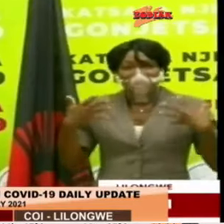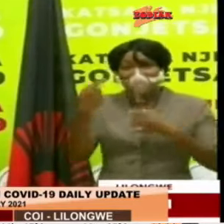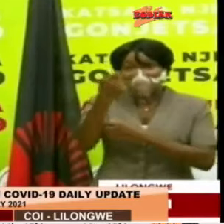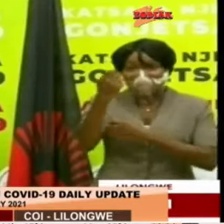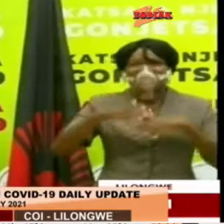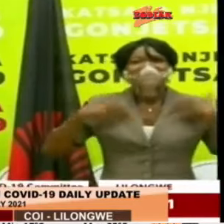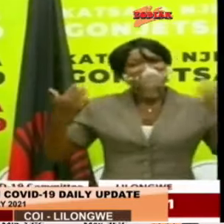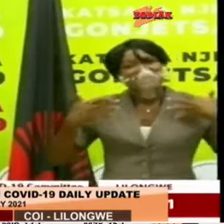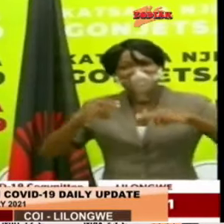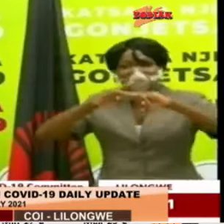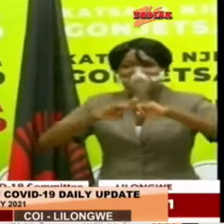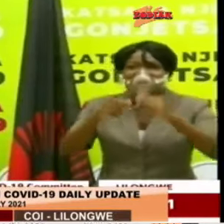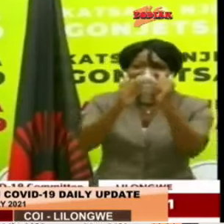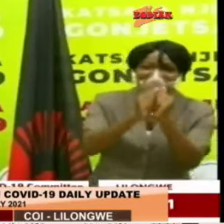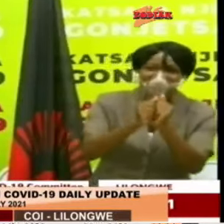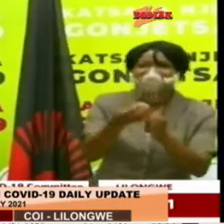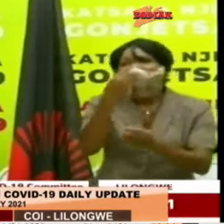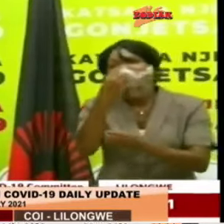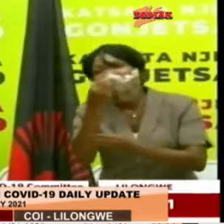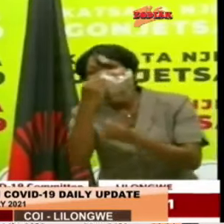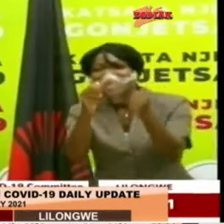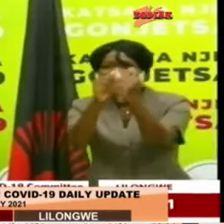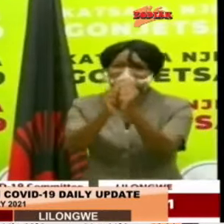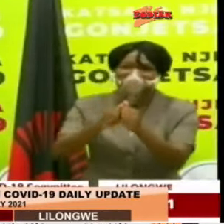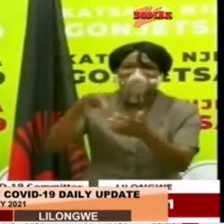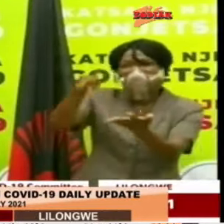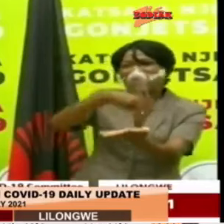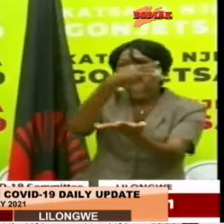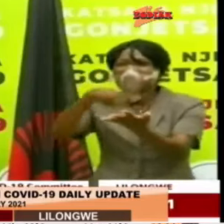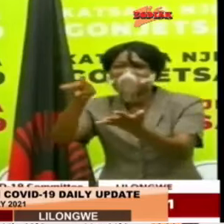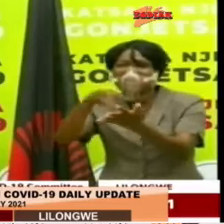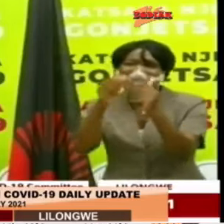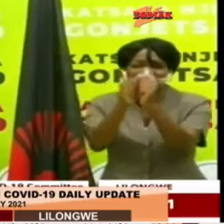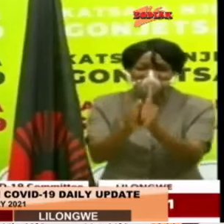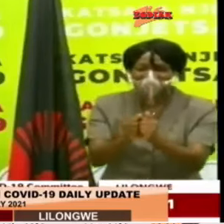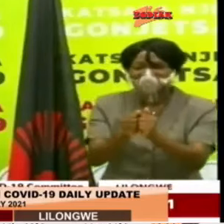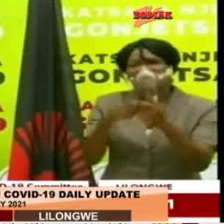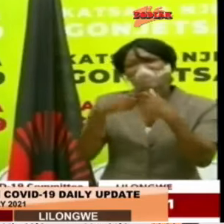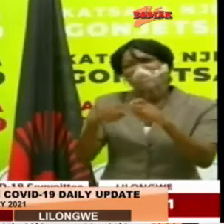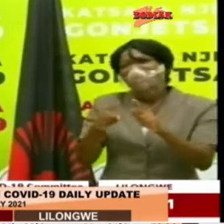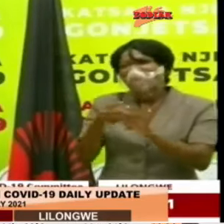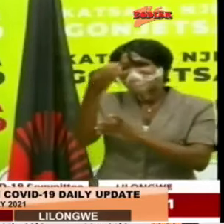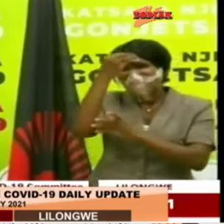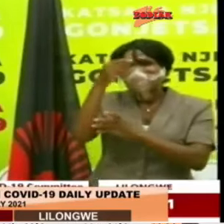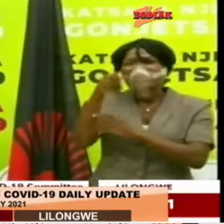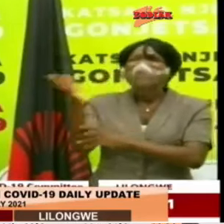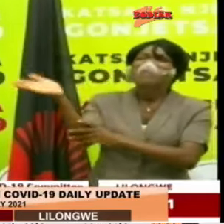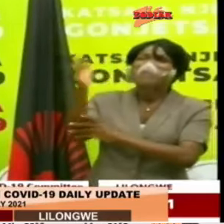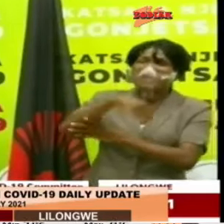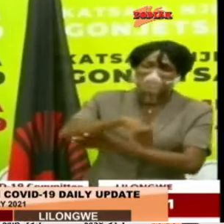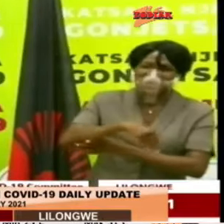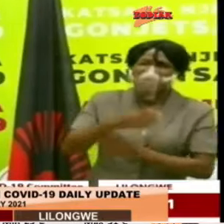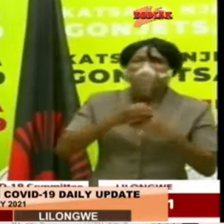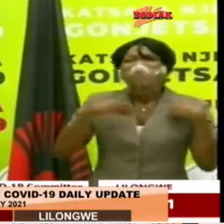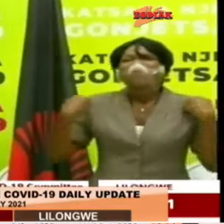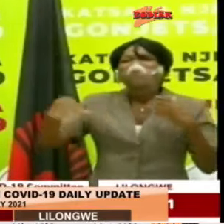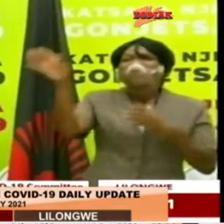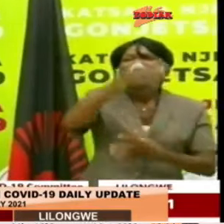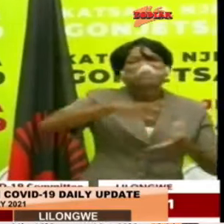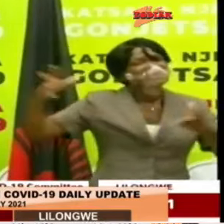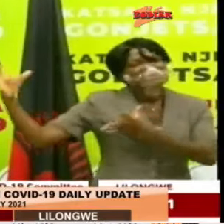kudyera limodzi kuvina limodzi koma ndani amene atabwera pakati pathu adatichotsera ufulu umenewo ndiye